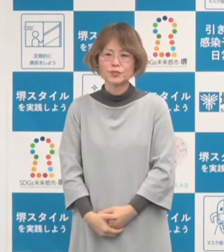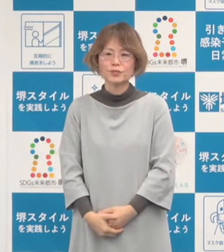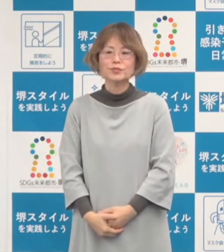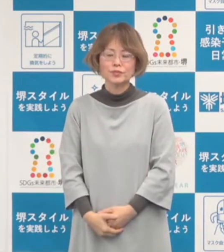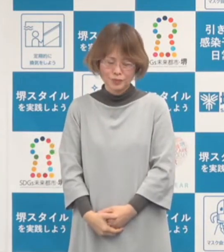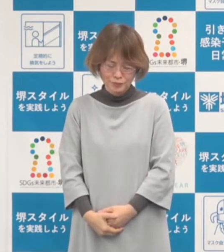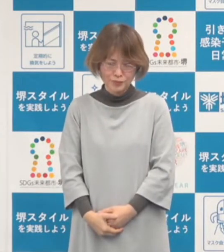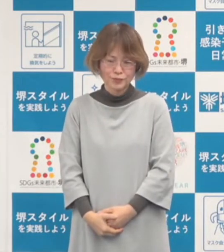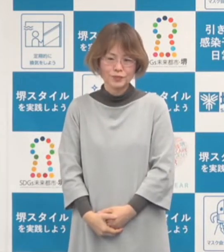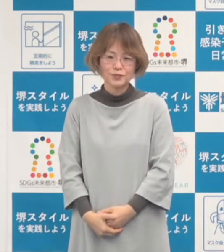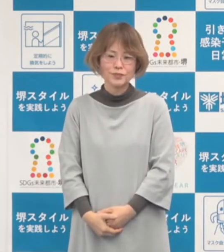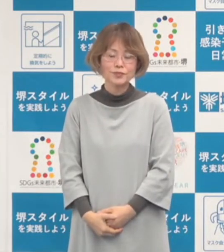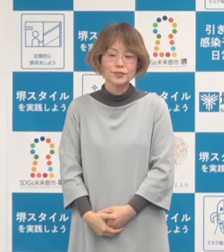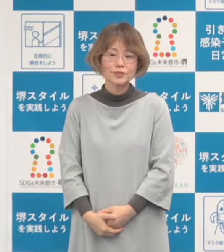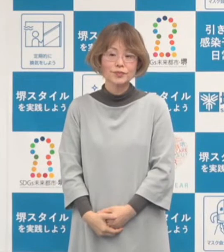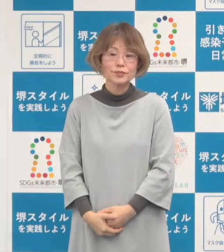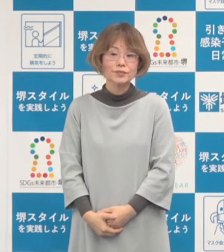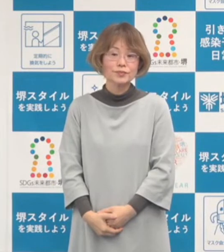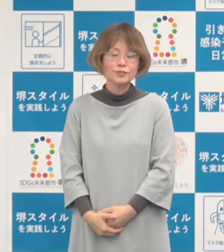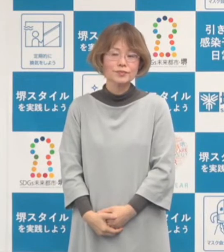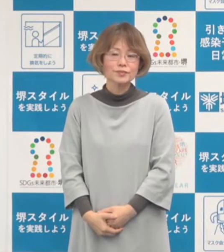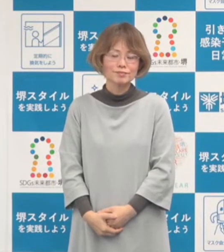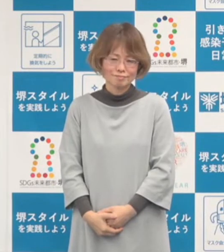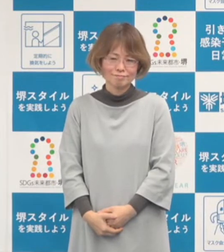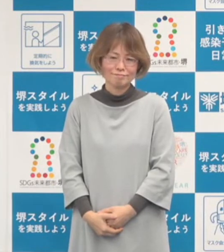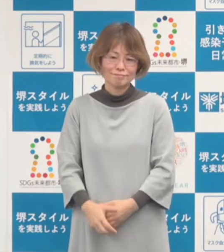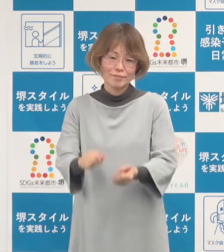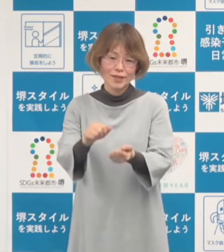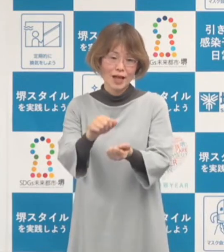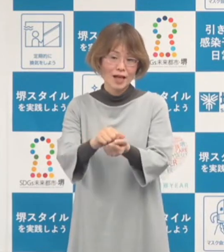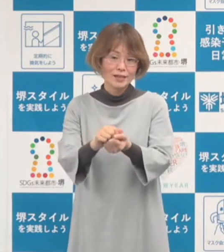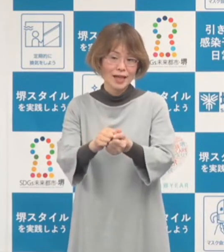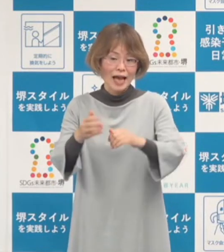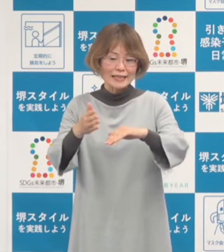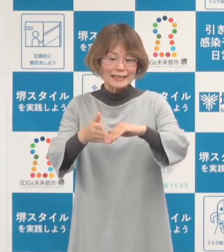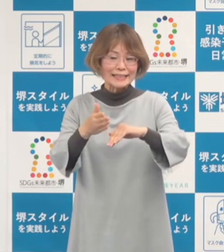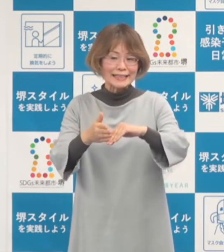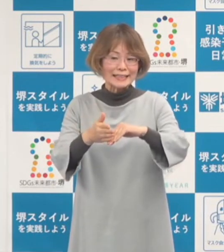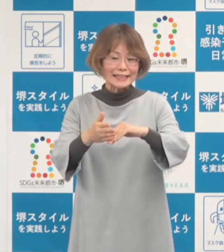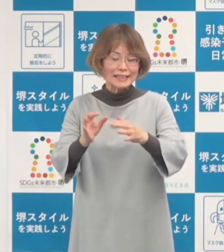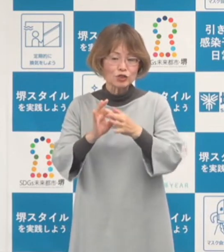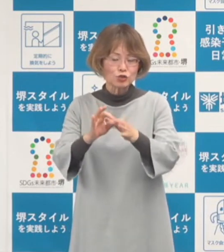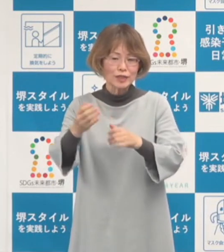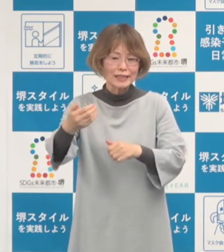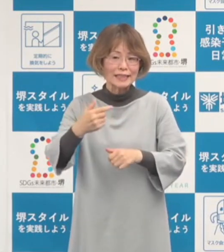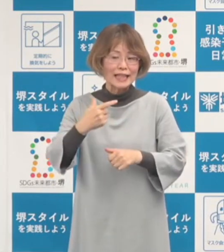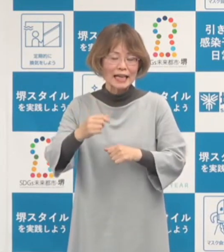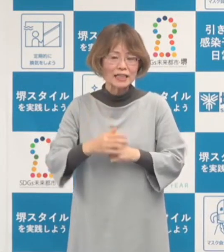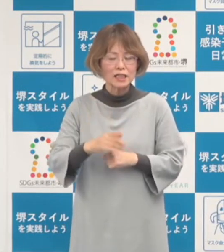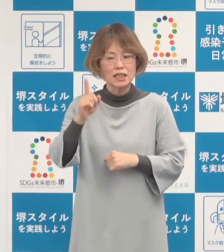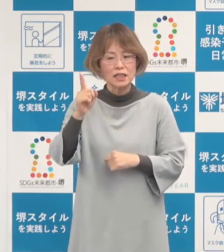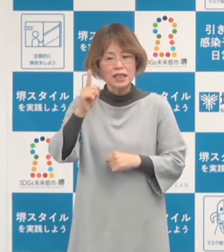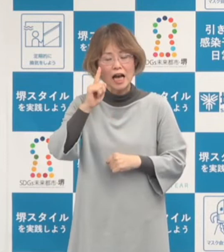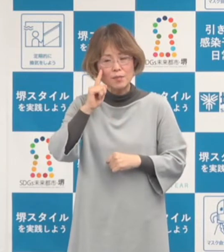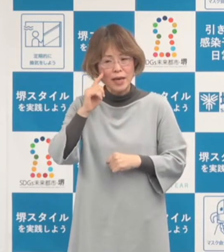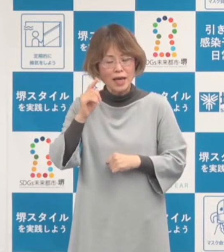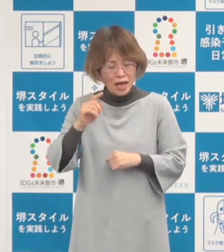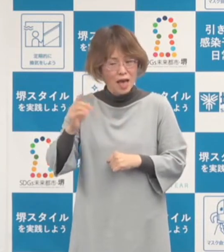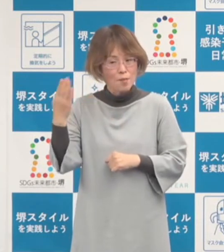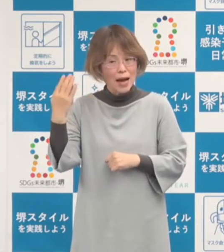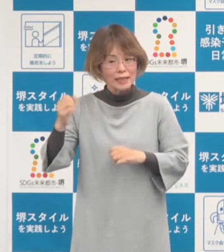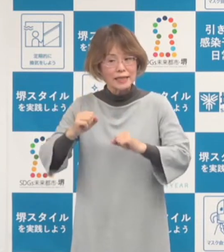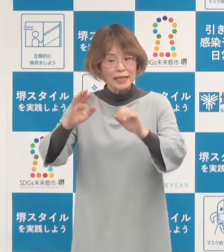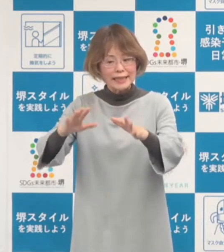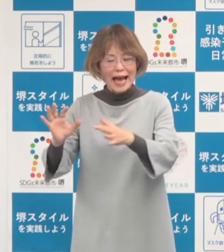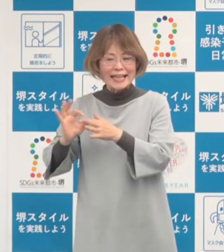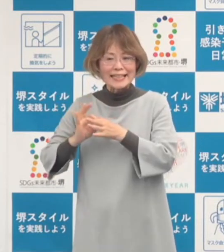日経の高田です。坂井キッチンについてお伺いしますが、これ1回目去年やったのとの継続性というのはど